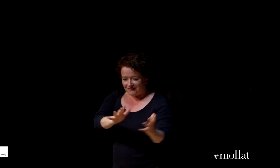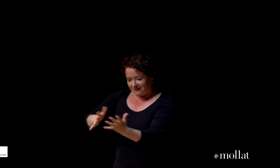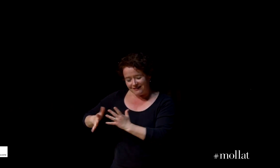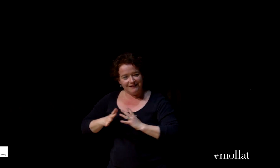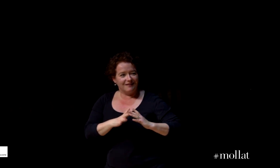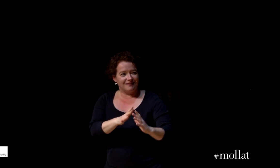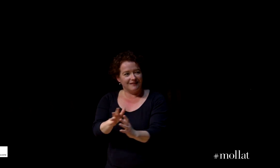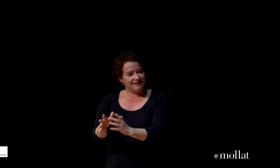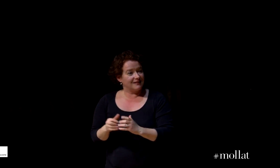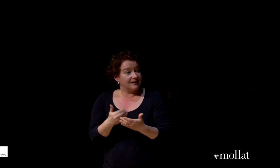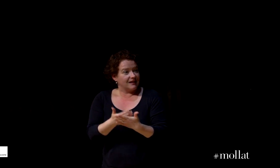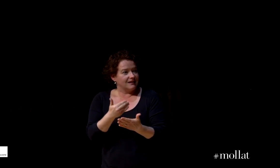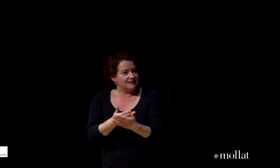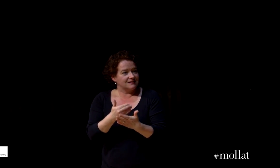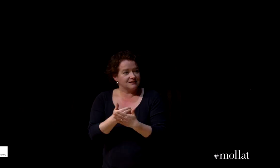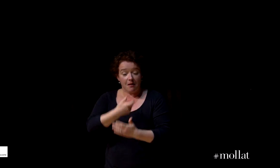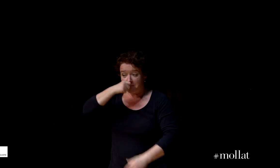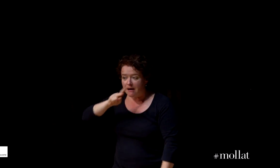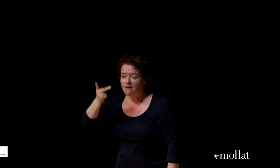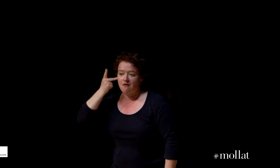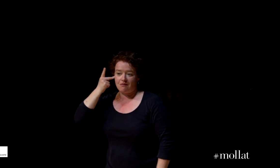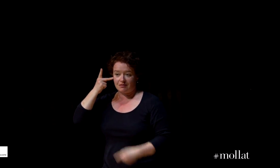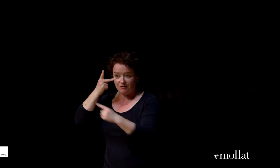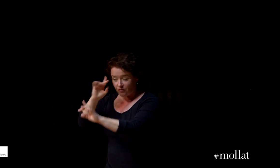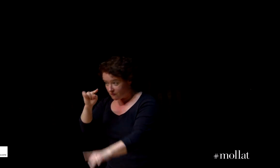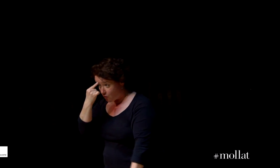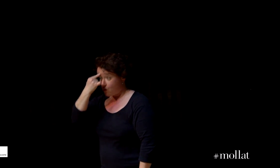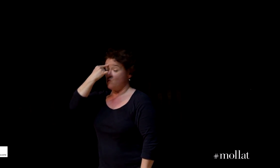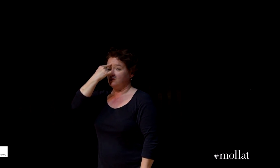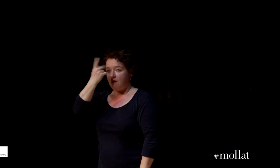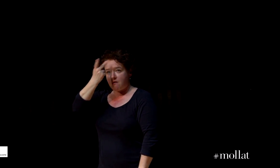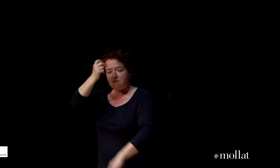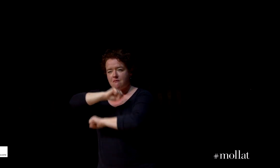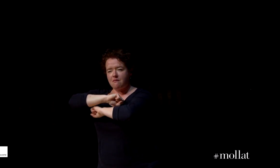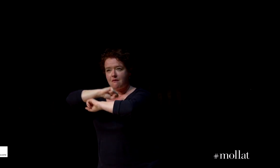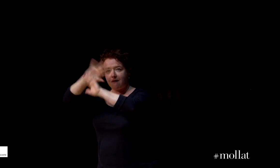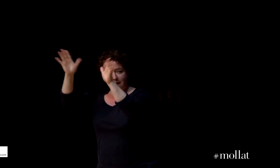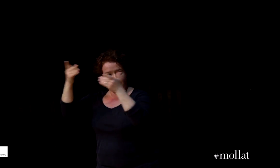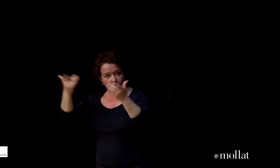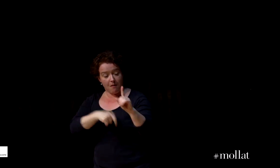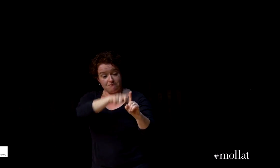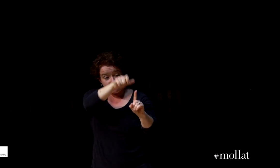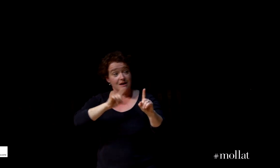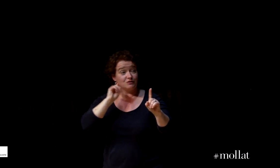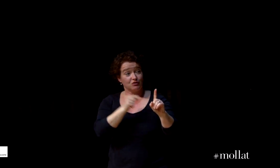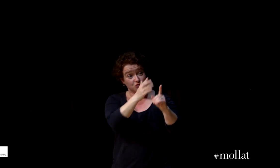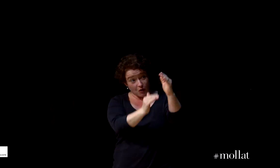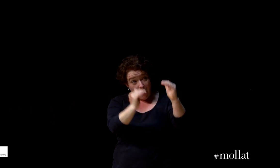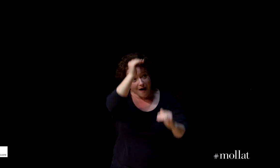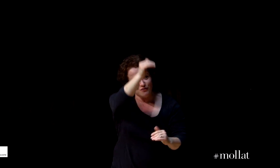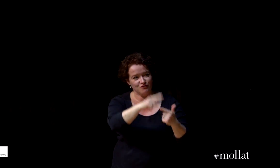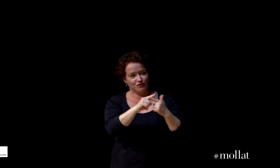Et je trouvais que c'était essentiel pour les parents entendants de voir une personne sourde,